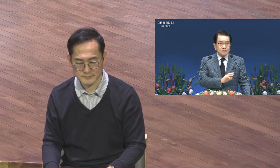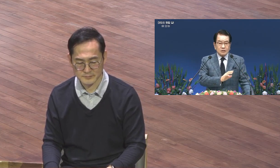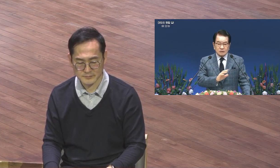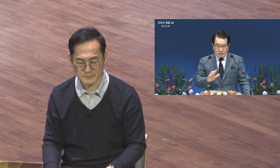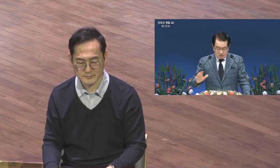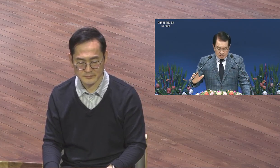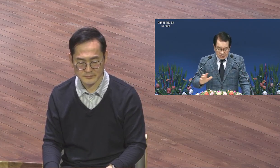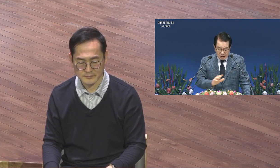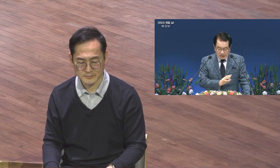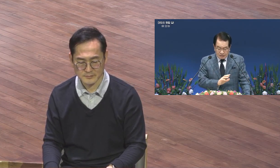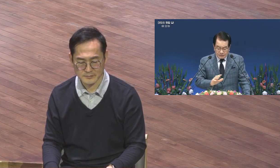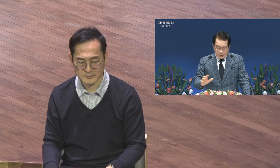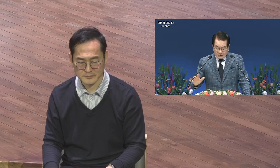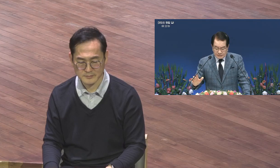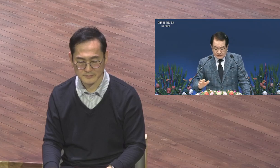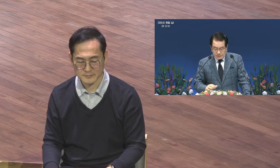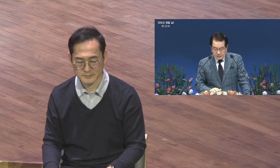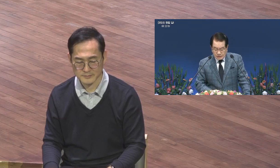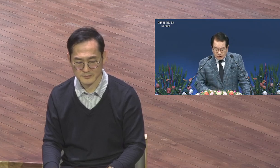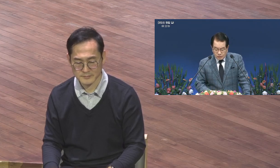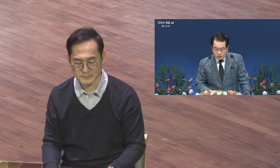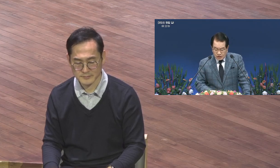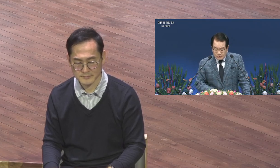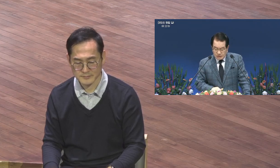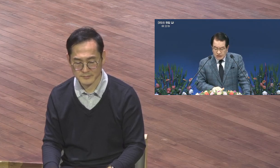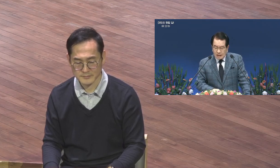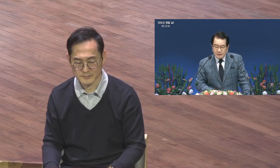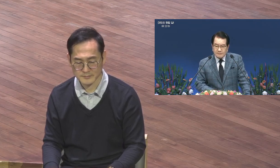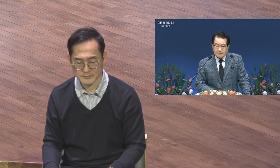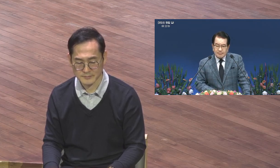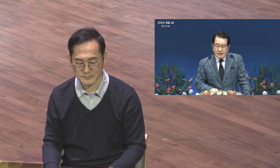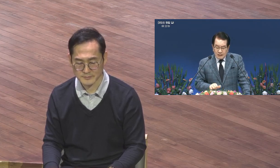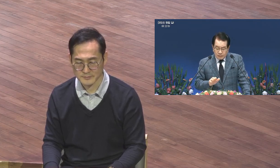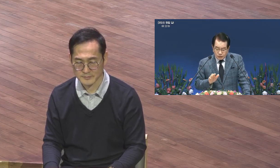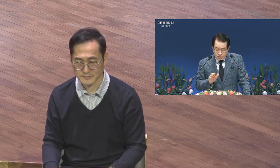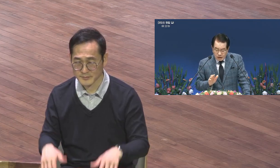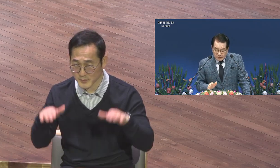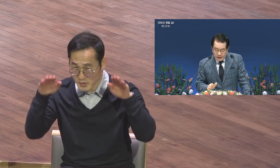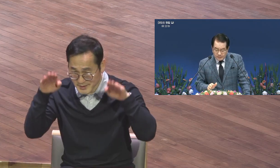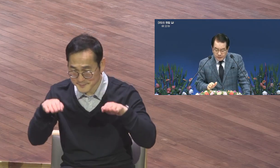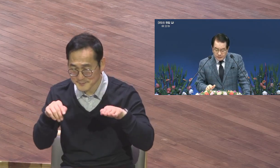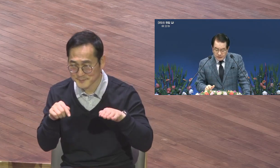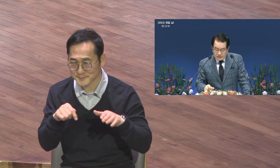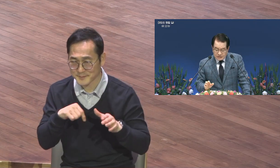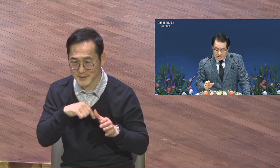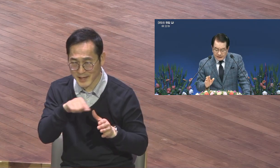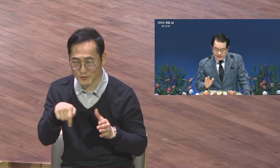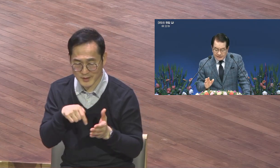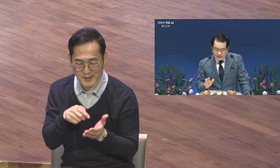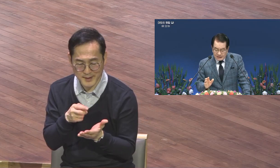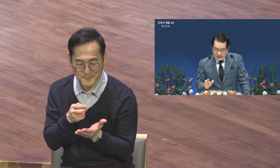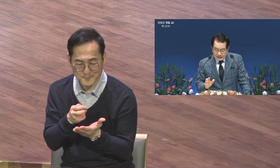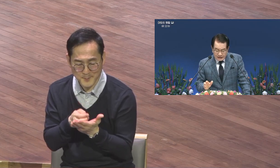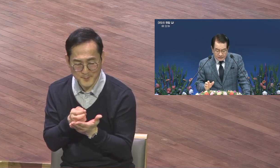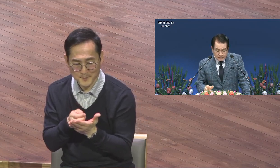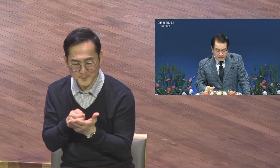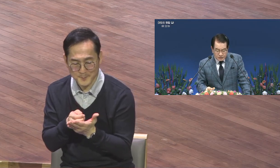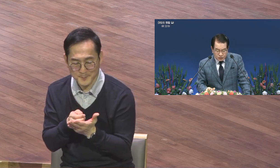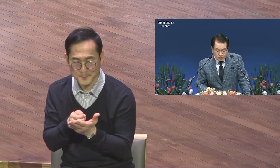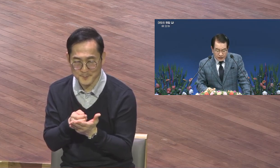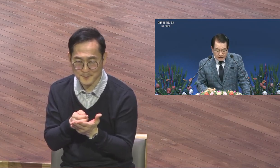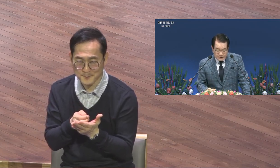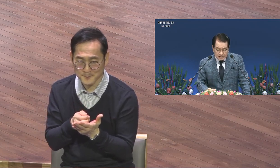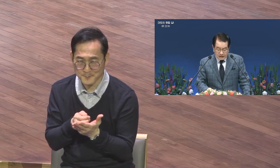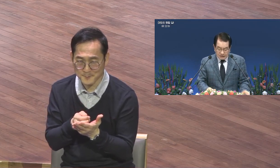이 사람들은 언제나 그럽니다. 그리고 무슬림 전가하면 무슬림의 법인 사리아